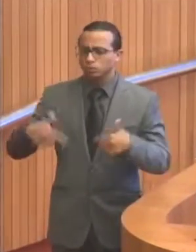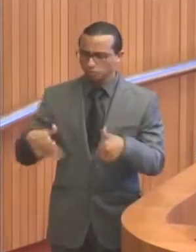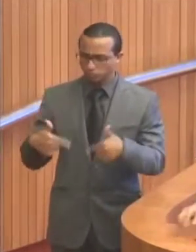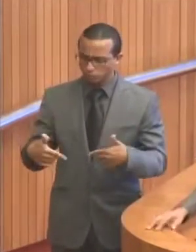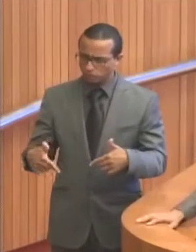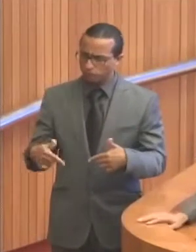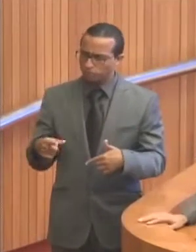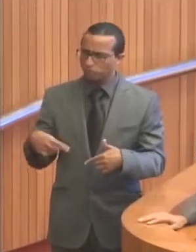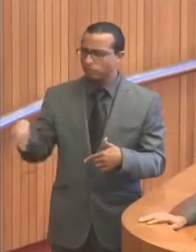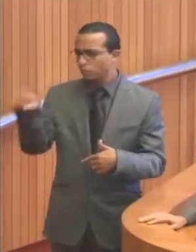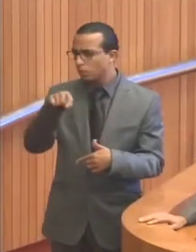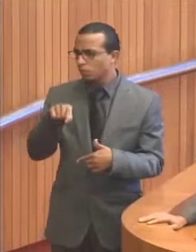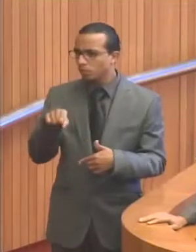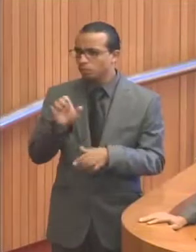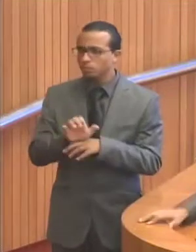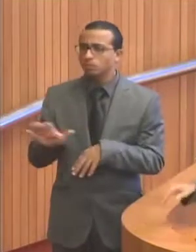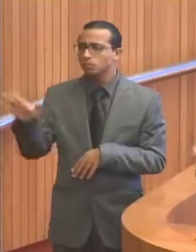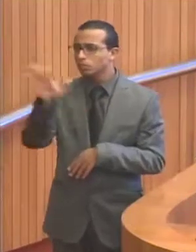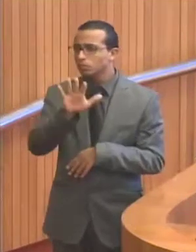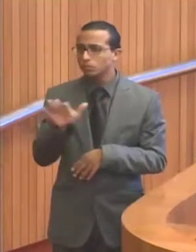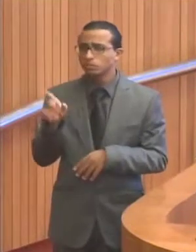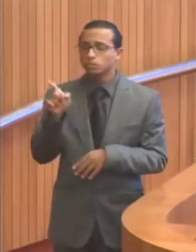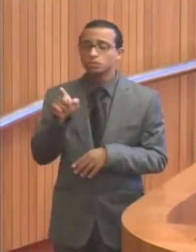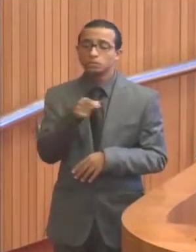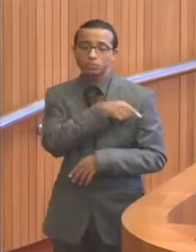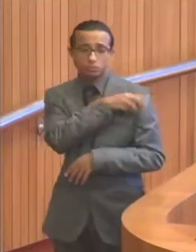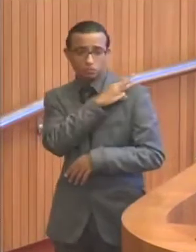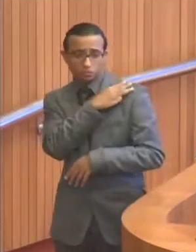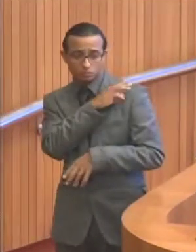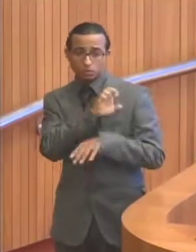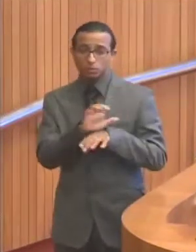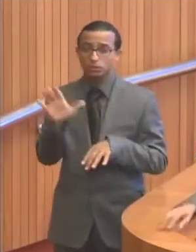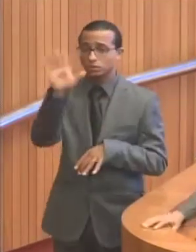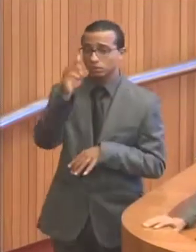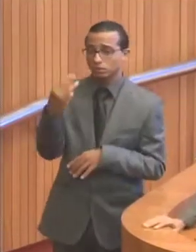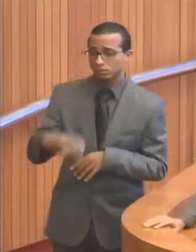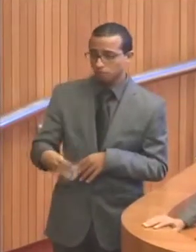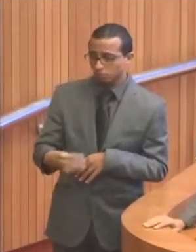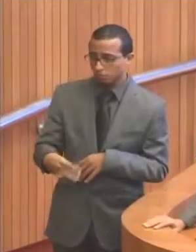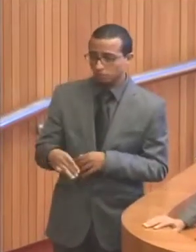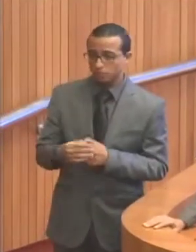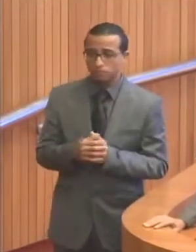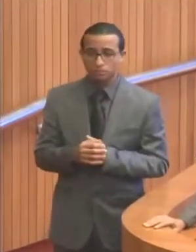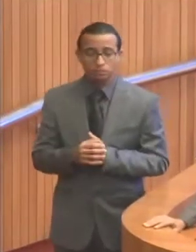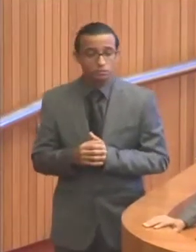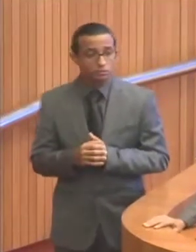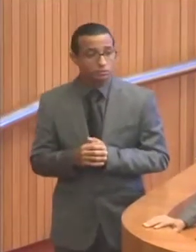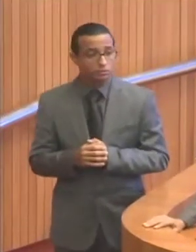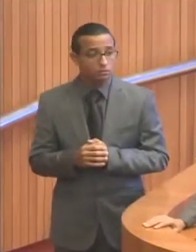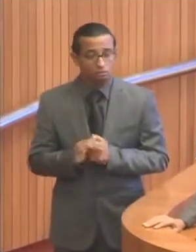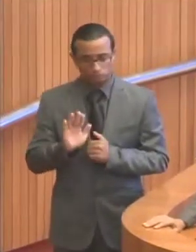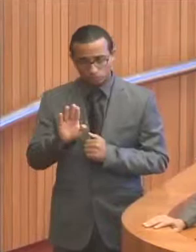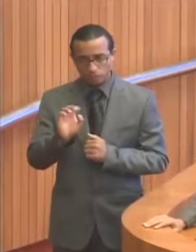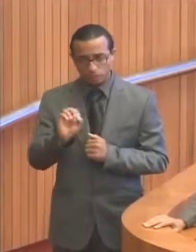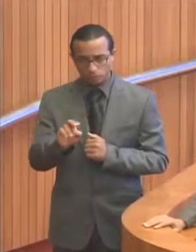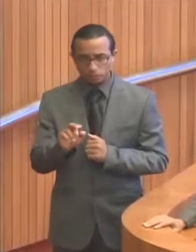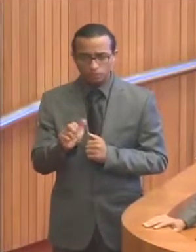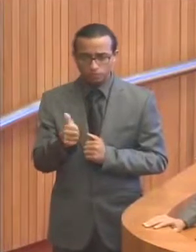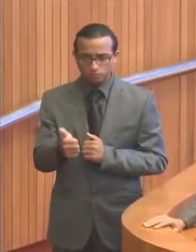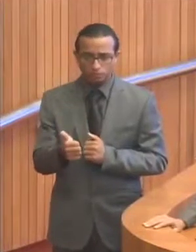Estado para que o ensino médio no Estado do Maranhão... O senhor me concede uma parte, presidente? Vou lhe conceder,